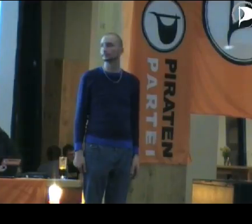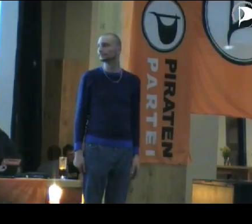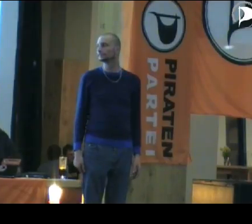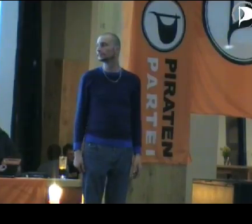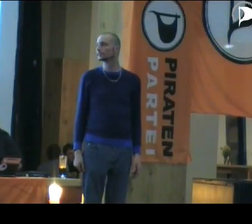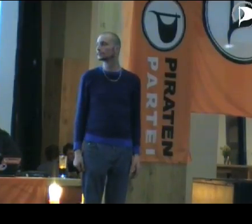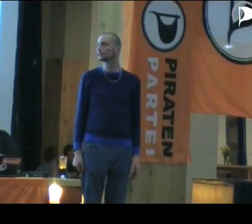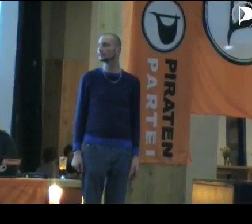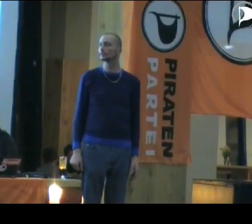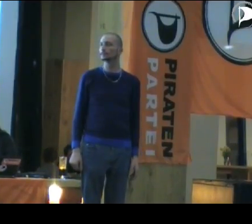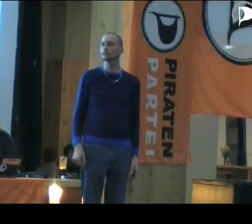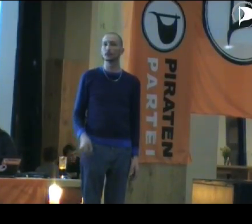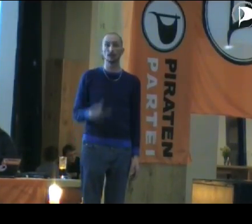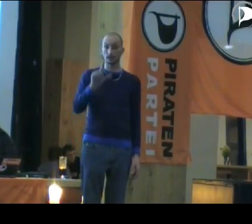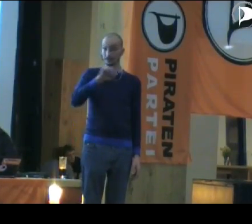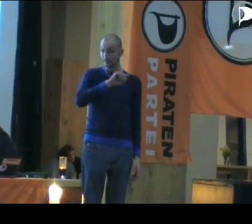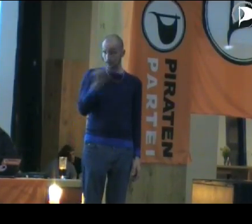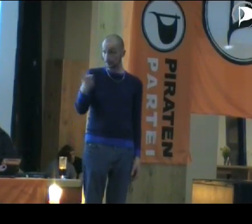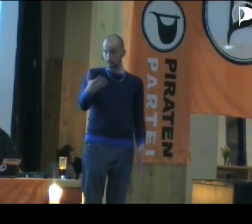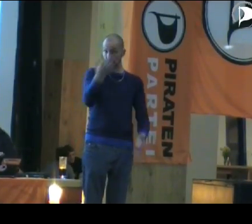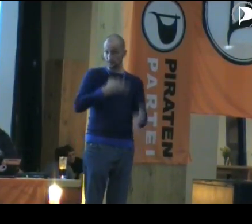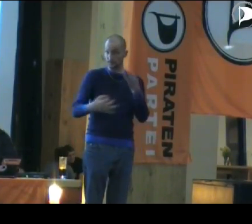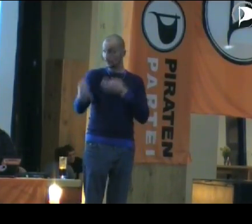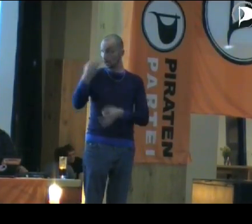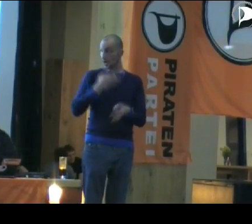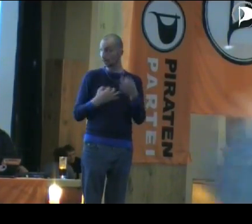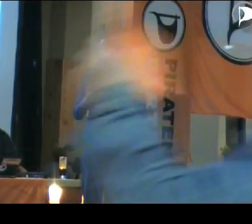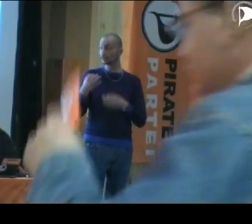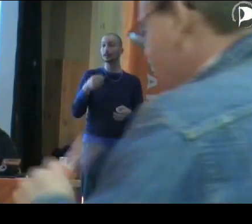ob wir es gibt scheinbar keine fragen angehen